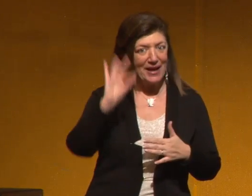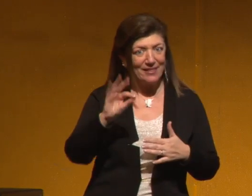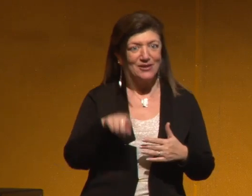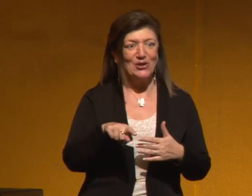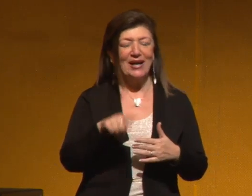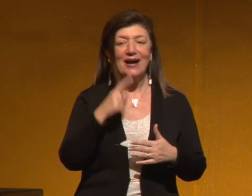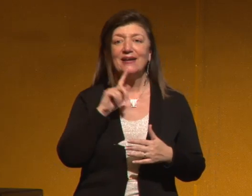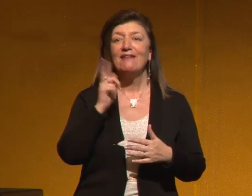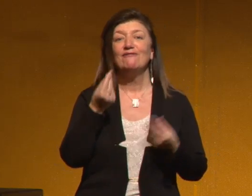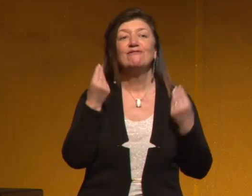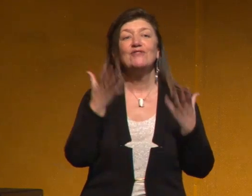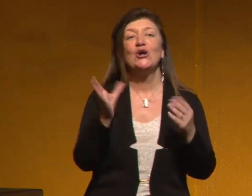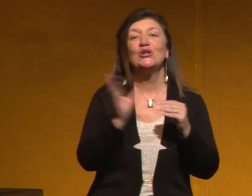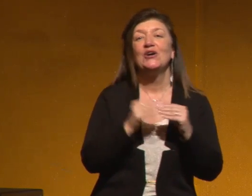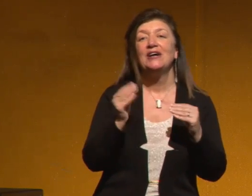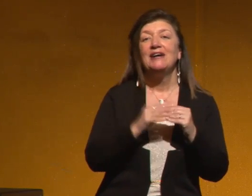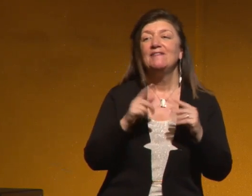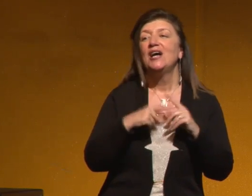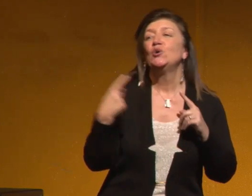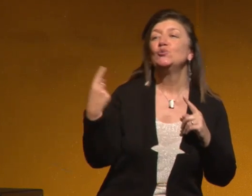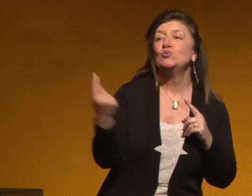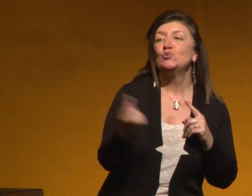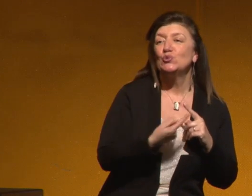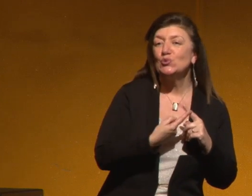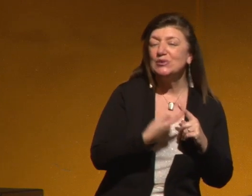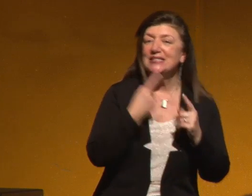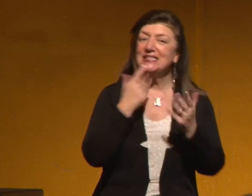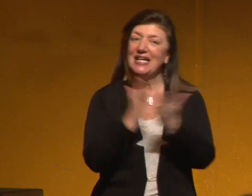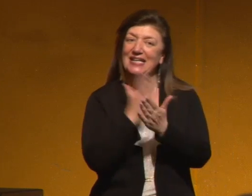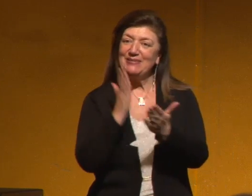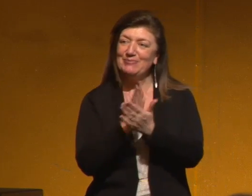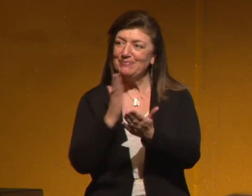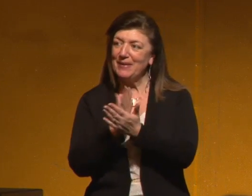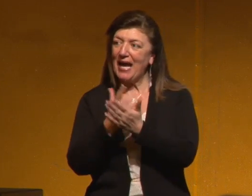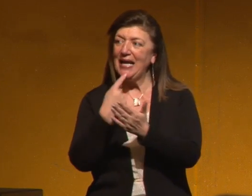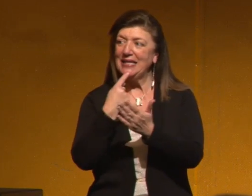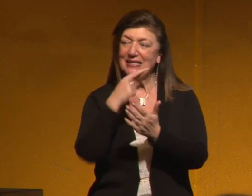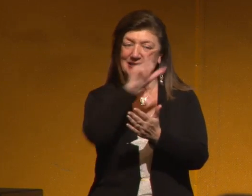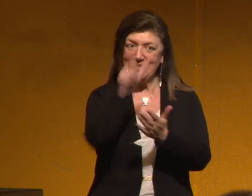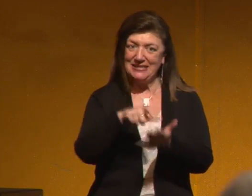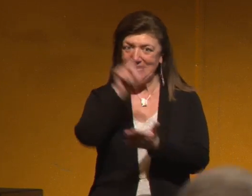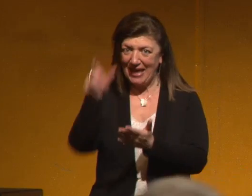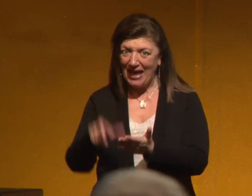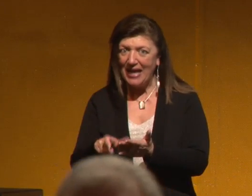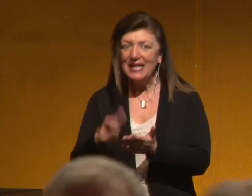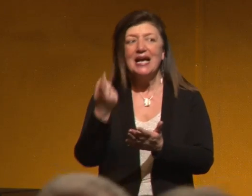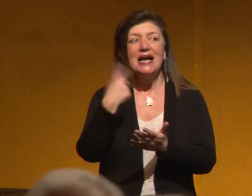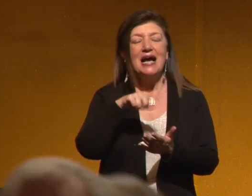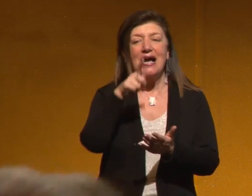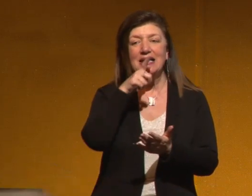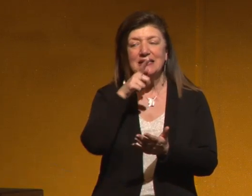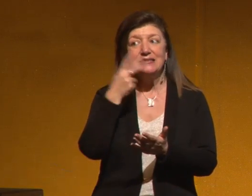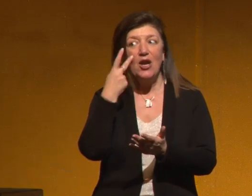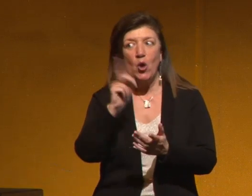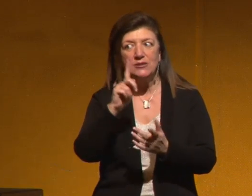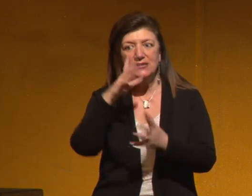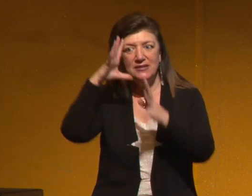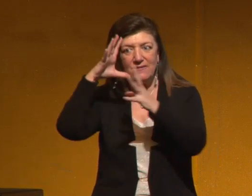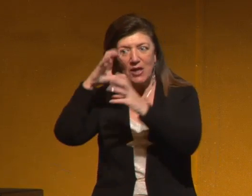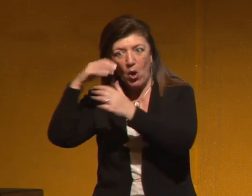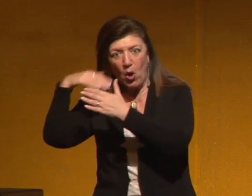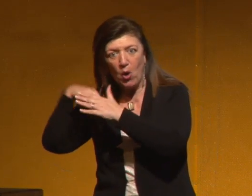fare anche a tutti i librai ibra italiani che seppur apparentemente nell'ombra ma qua ho capito che non